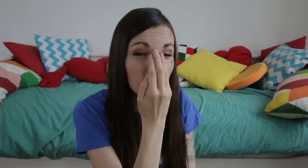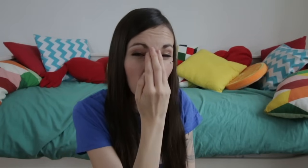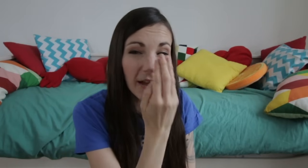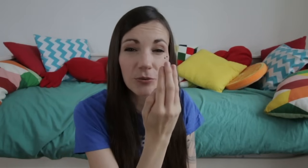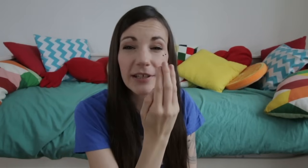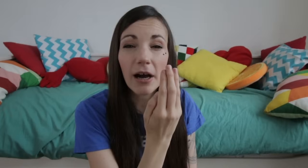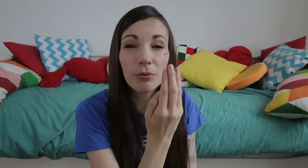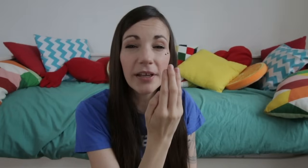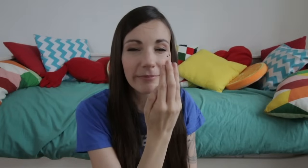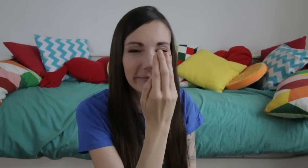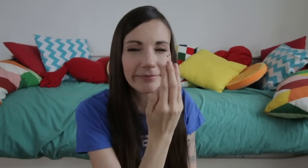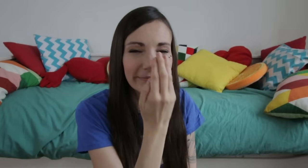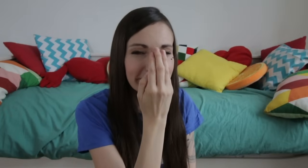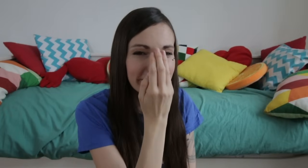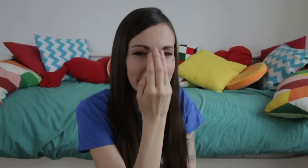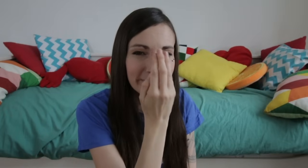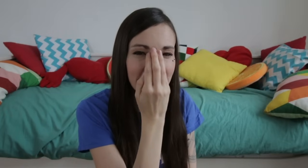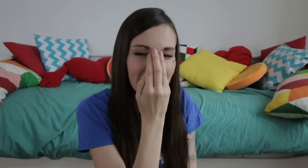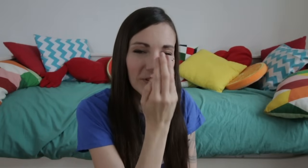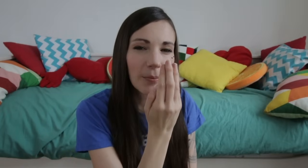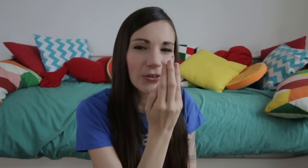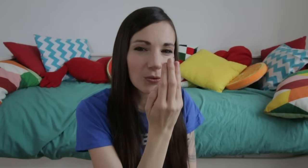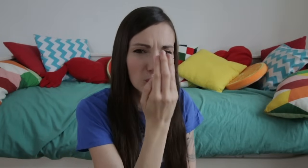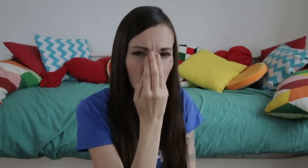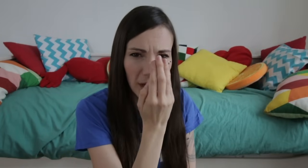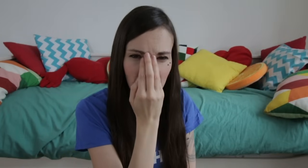du koala tout écrabouillé. Et on tapote de coup. Koala.